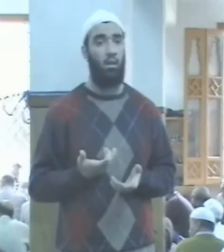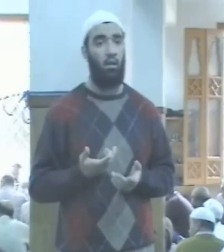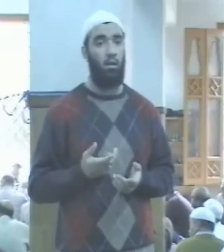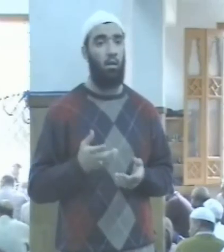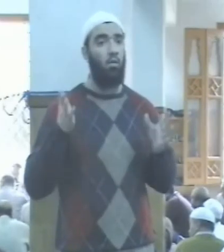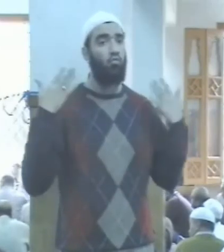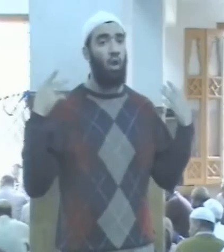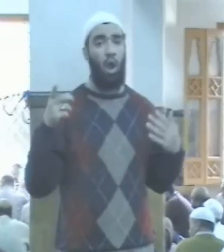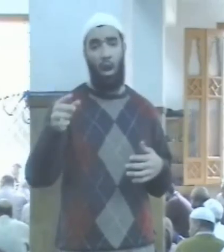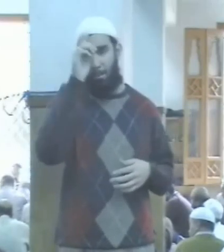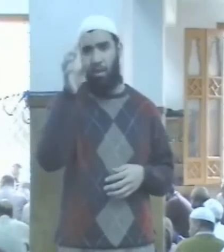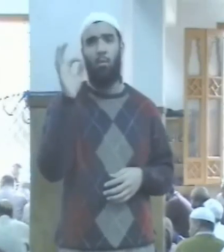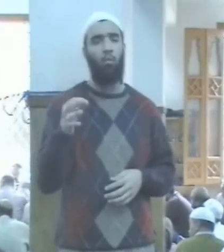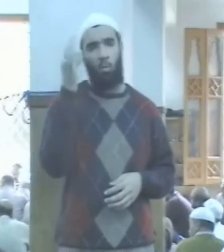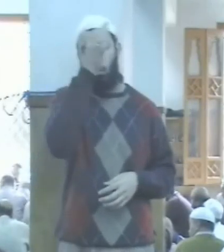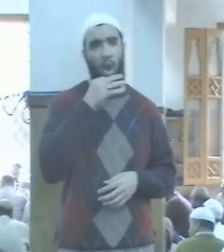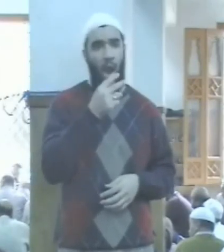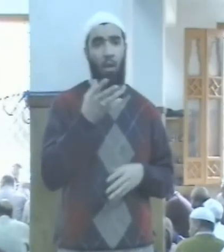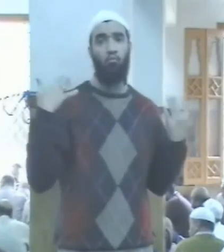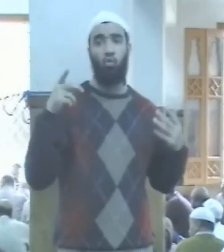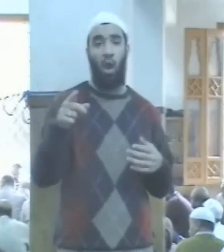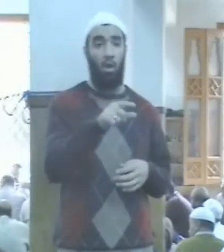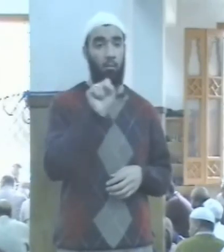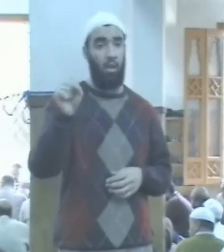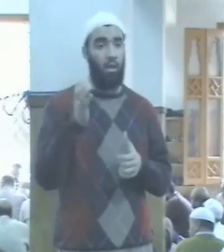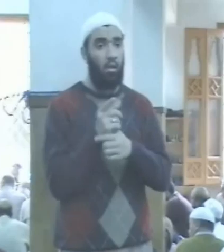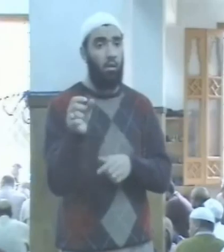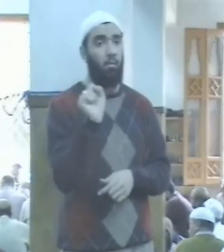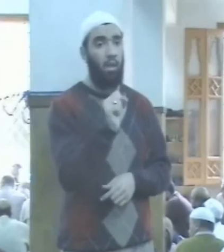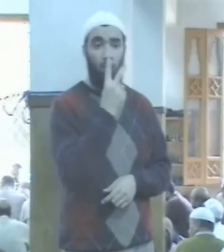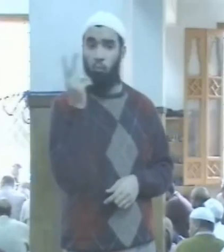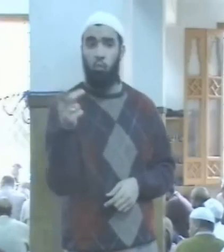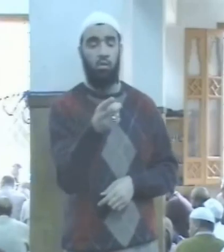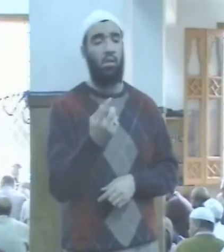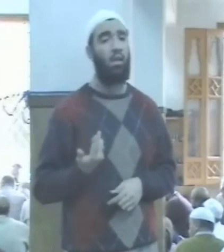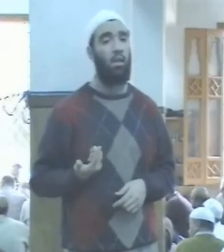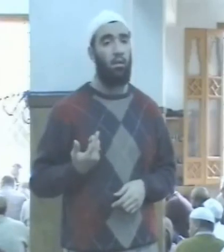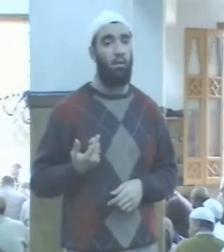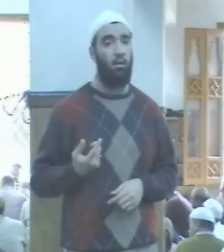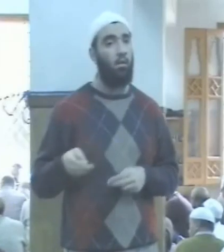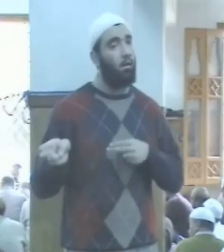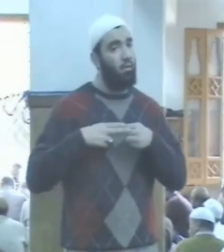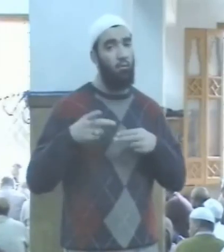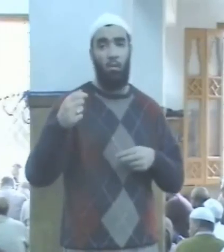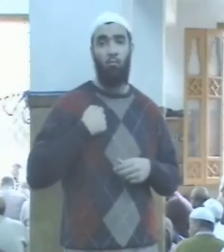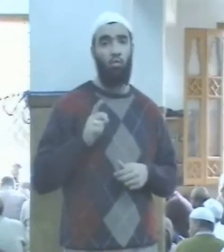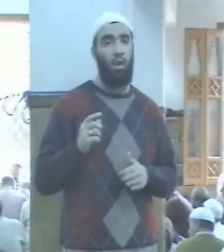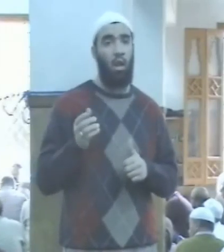يرى المنكر عيانا بيانا في جميع القنوات